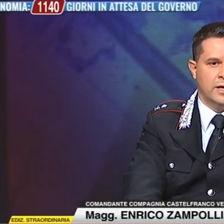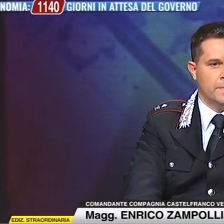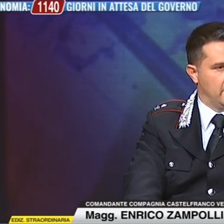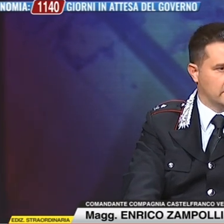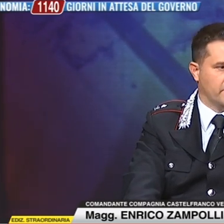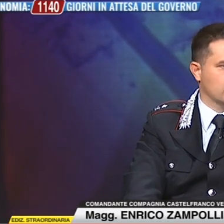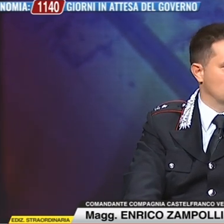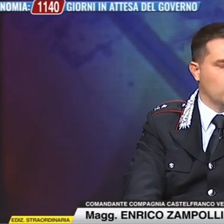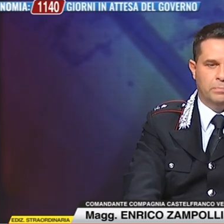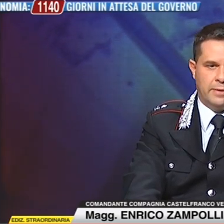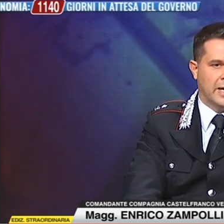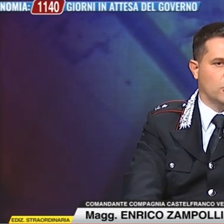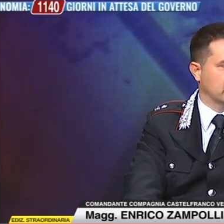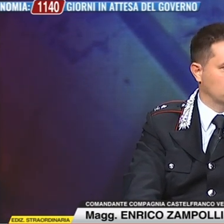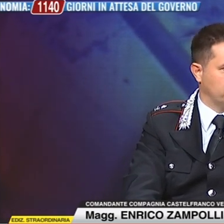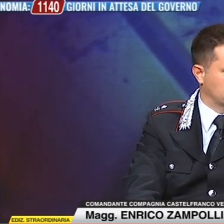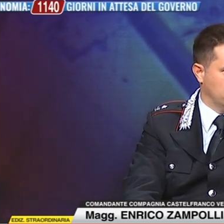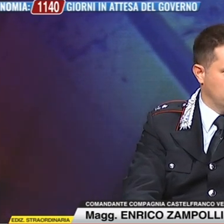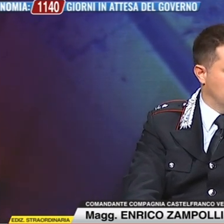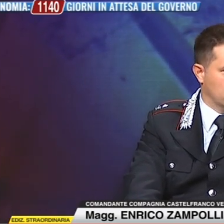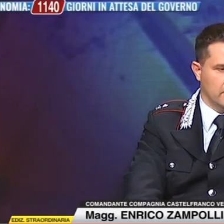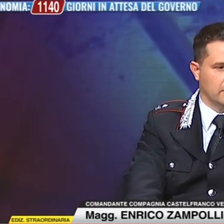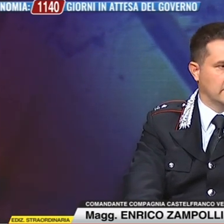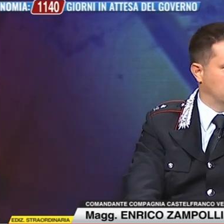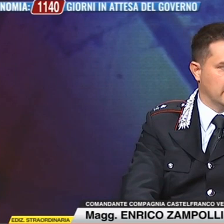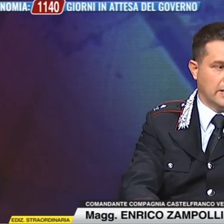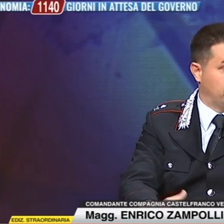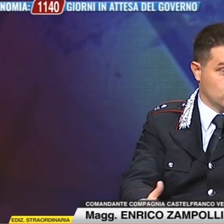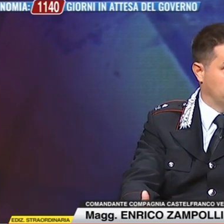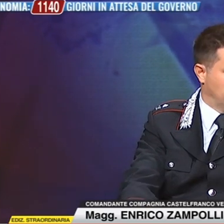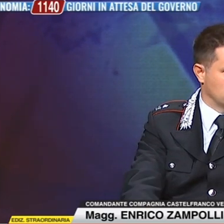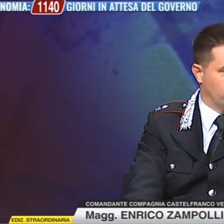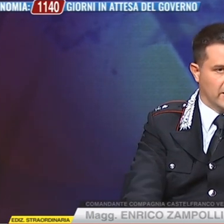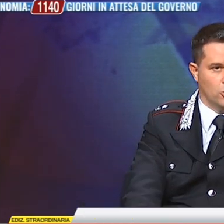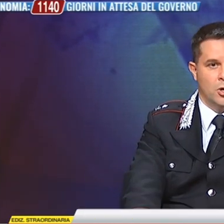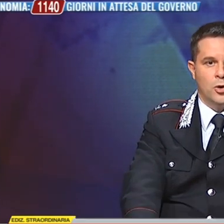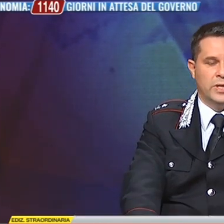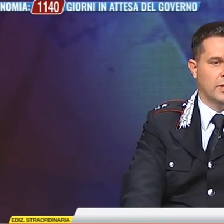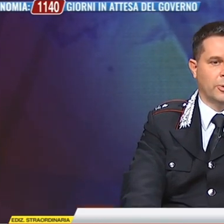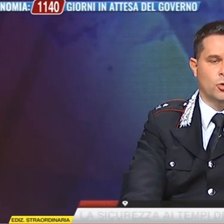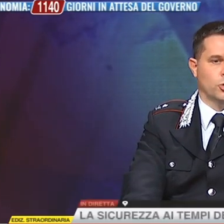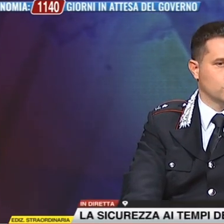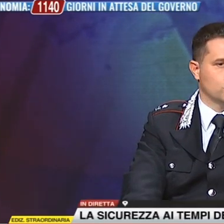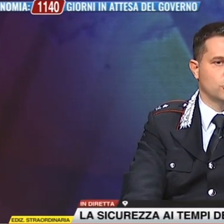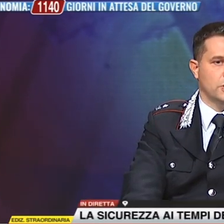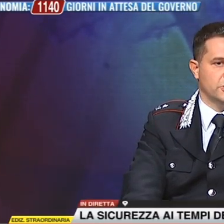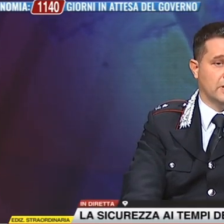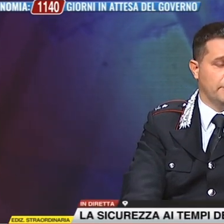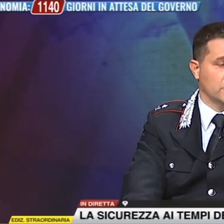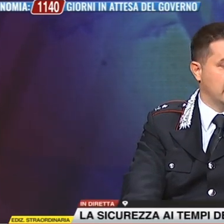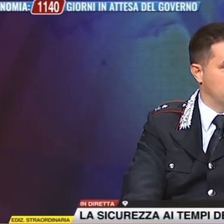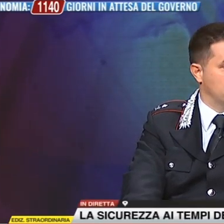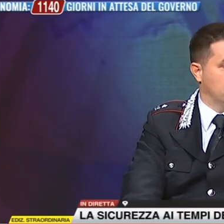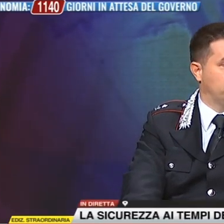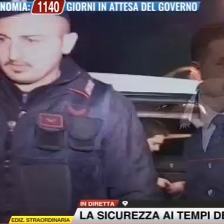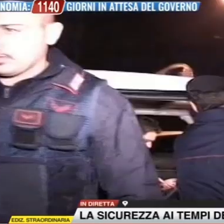non attraverso un preliminare contatto da parte delle persone preposte a farlo. Quindi nel momento in cui uno sconosciuto si presenta alla